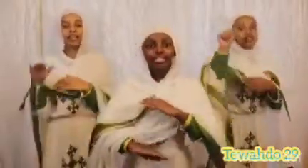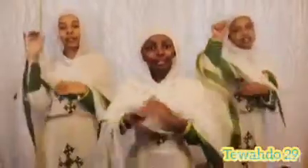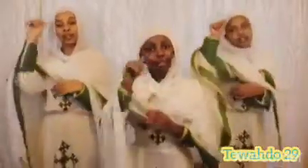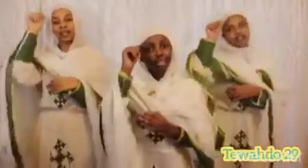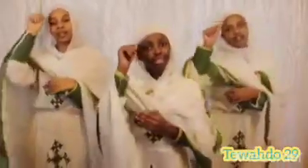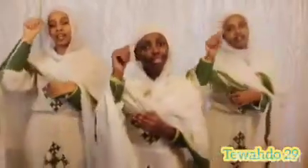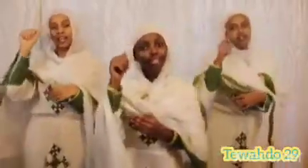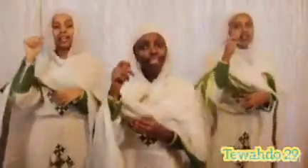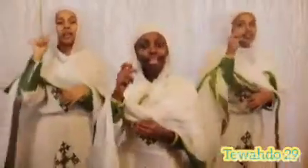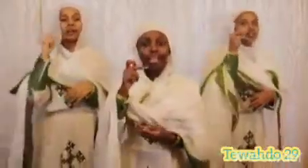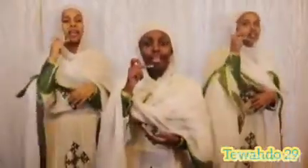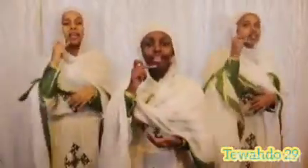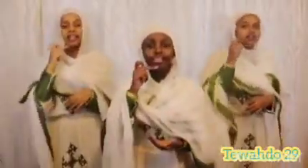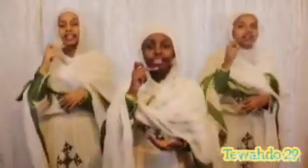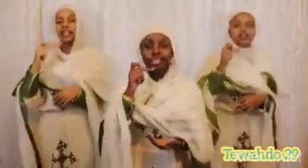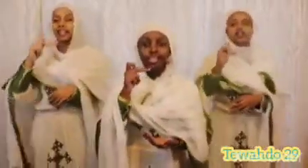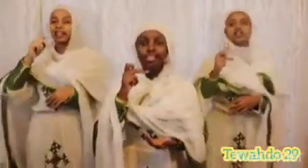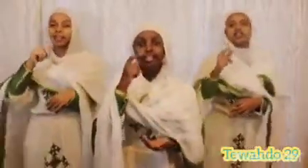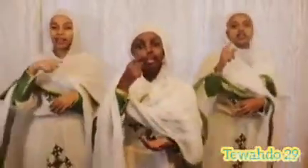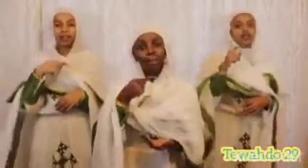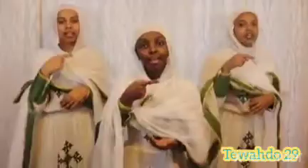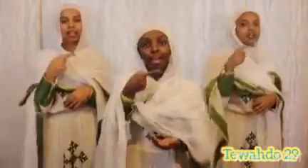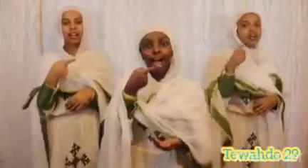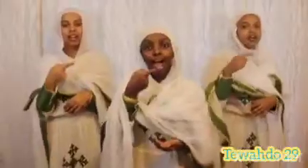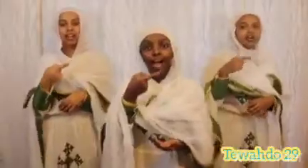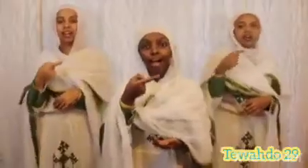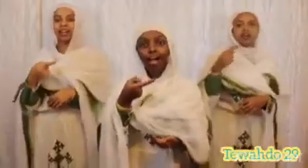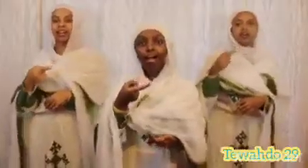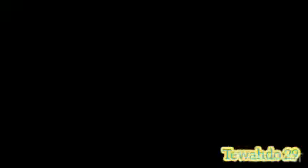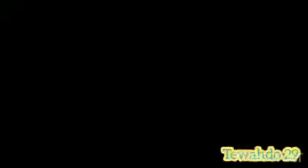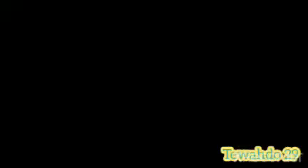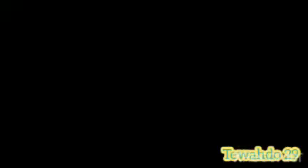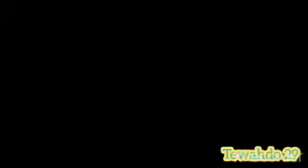ትወልድ ይወለድ ለድንግል ይቤላ